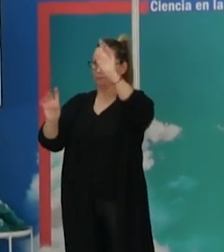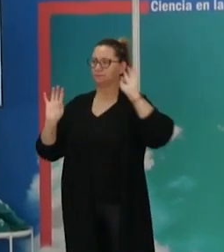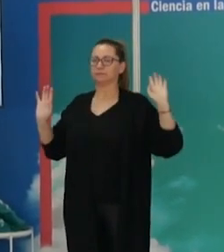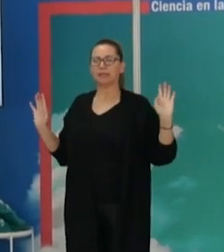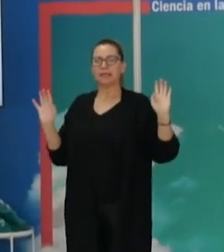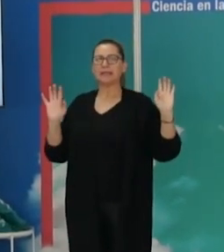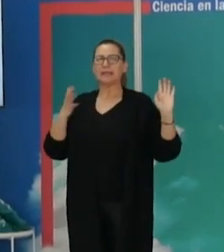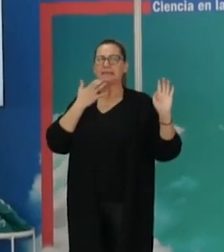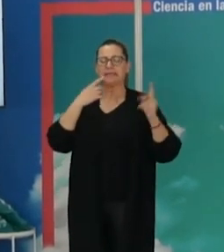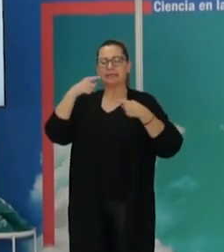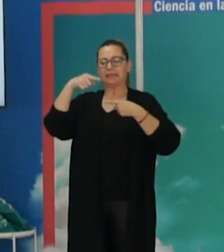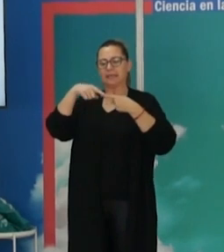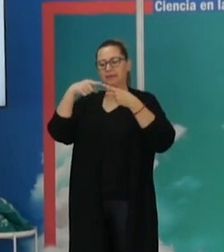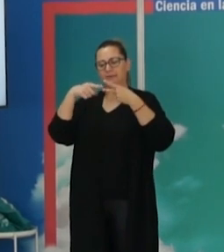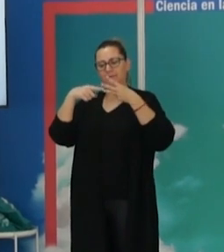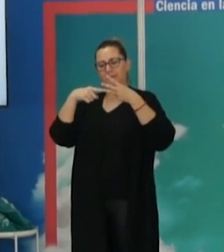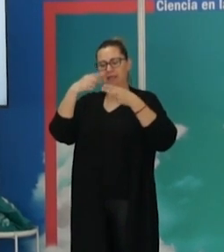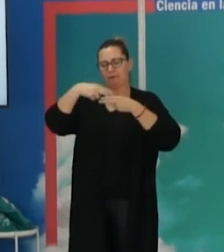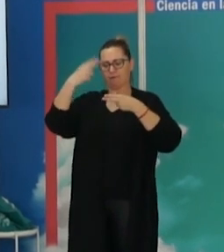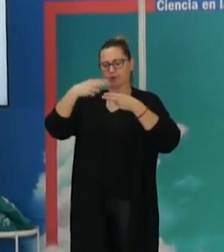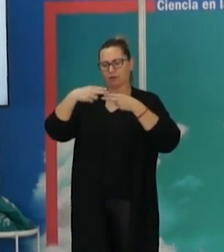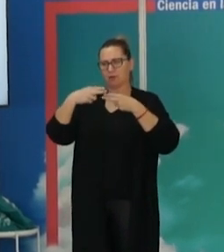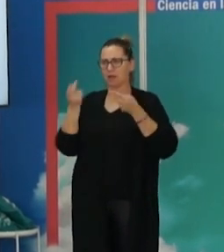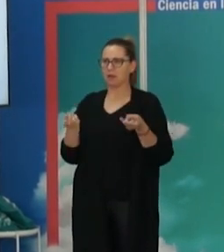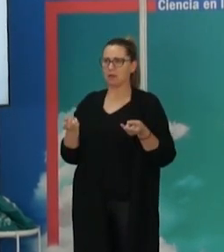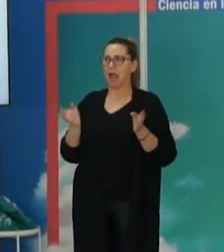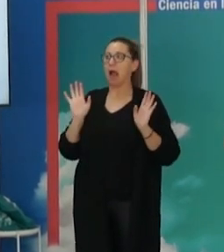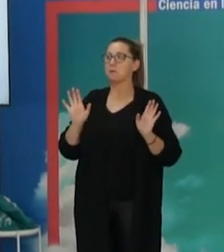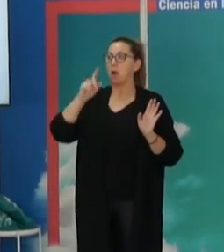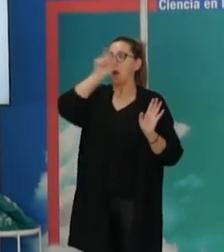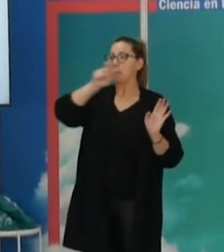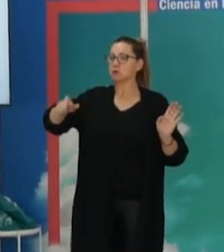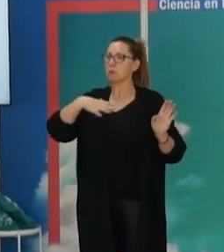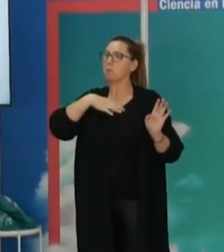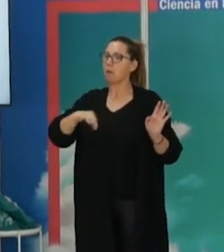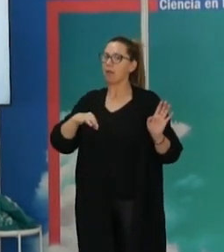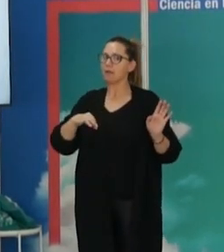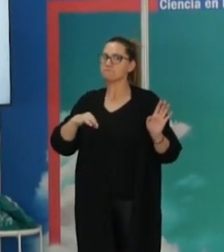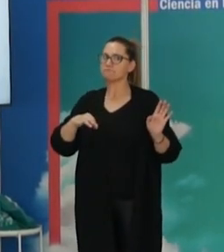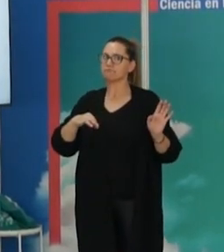si tratamos estas fronteras como cuestiones valorativas, a lo mejor las personas pueden discrepar